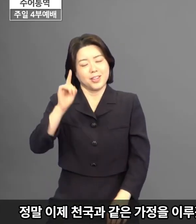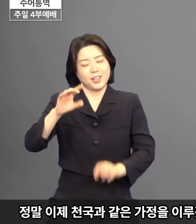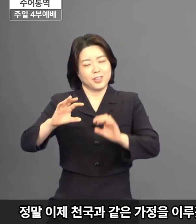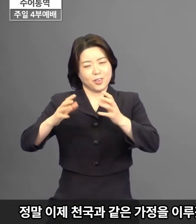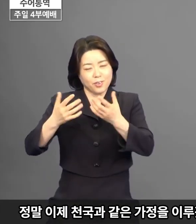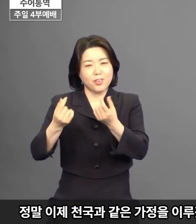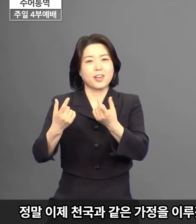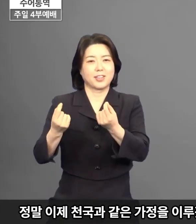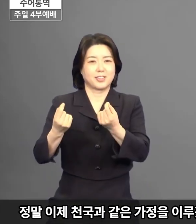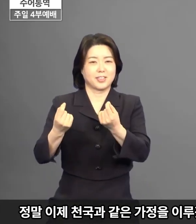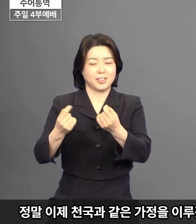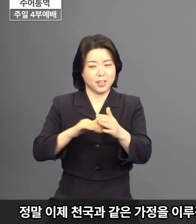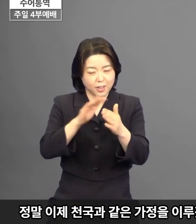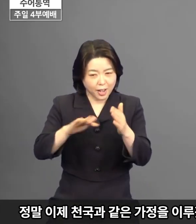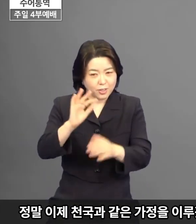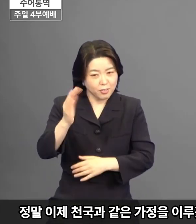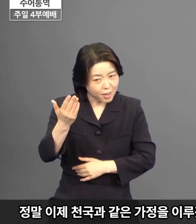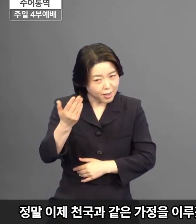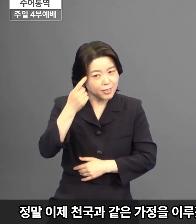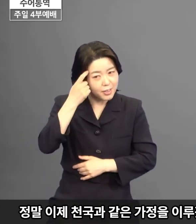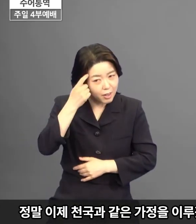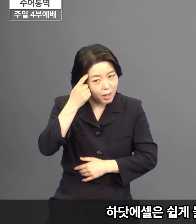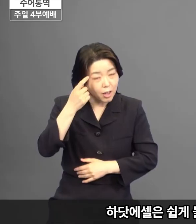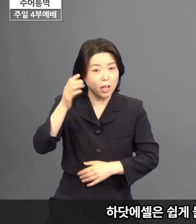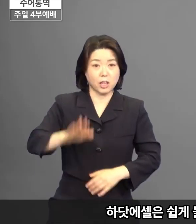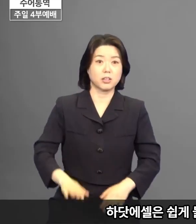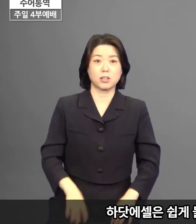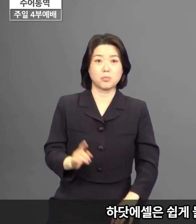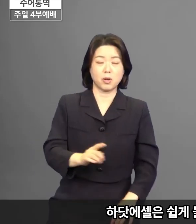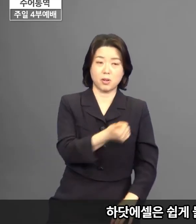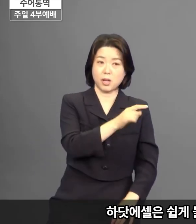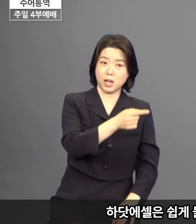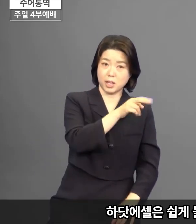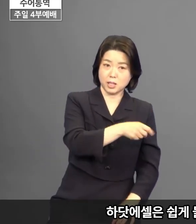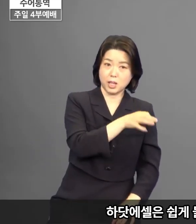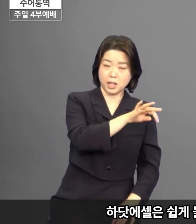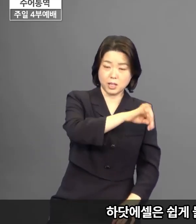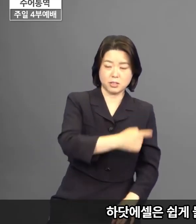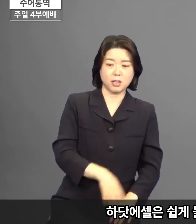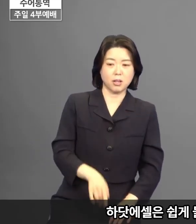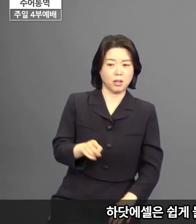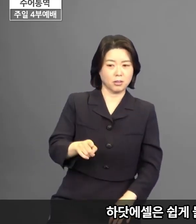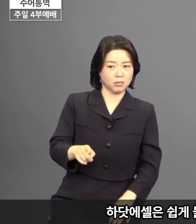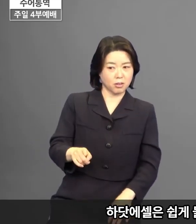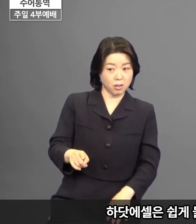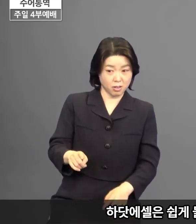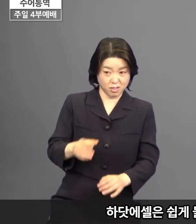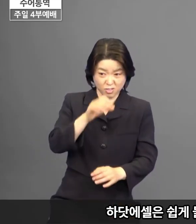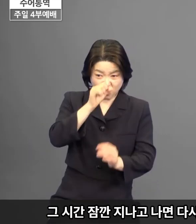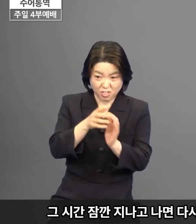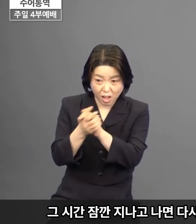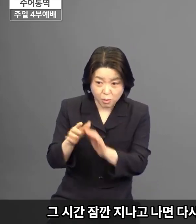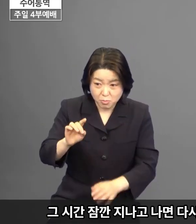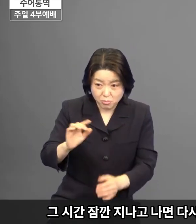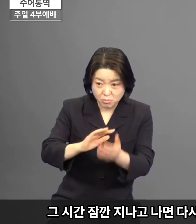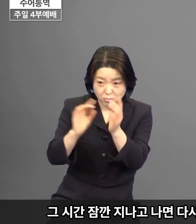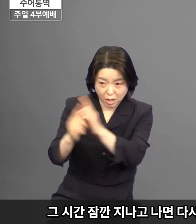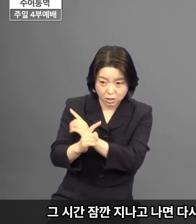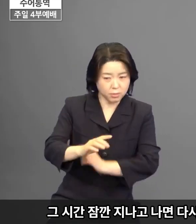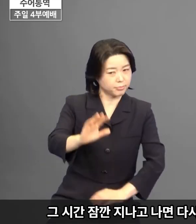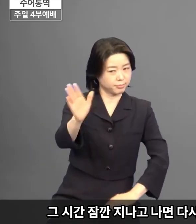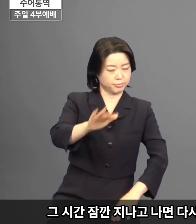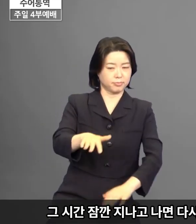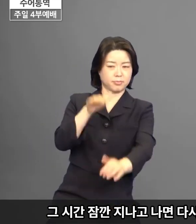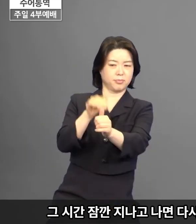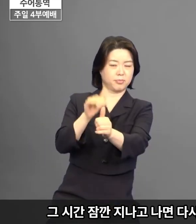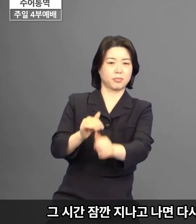이루겠구나. 자, 그렇게 됐는데 어떻게 한다고요? 하닷에셀은 쉽게 물러나지 않는다고 했죠. 그 시가 잠깐